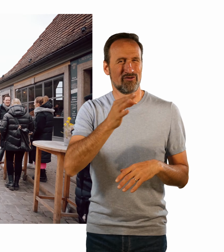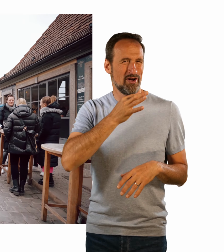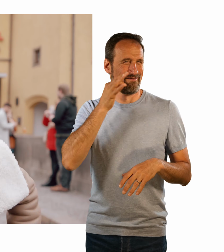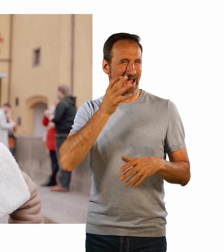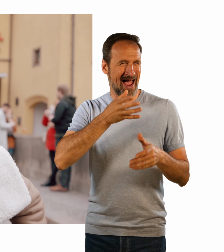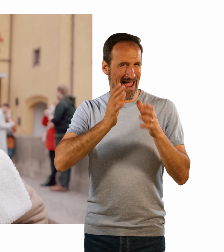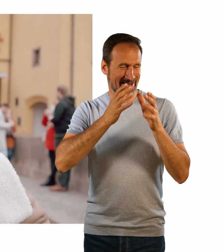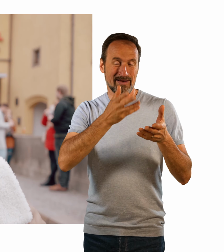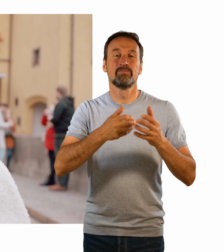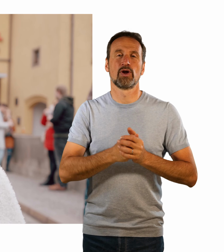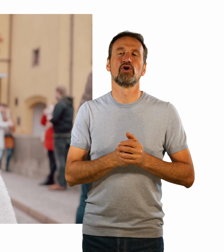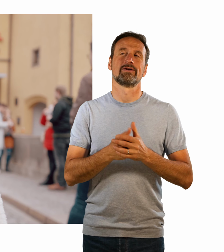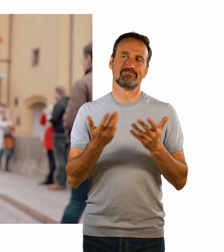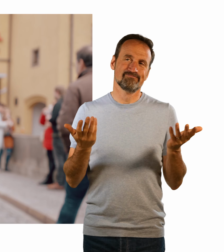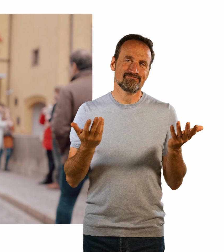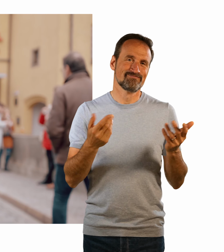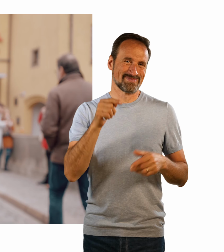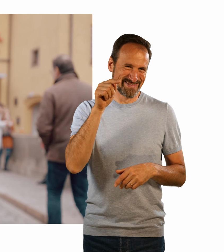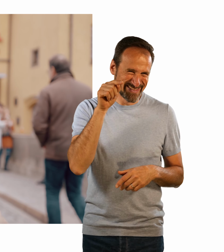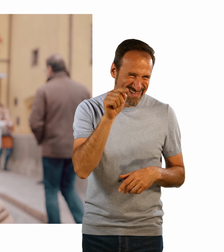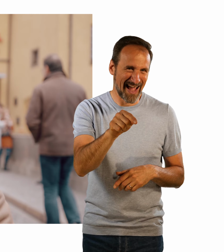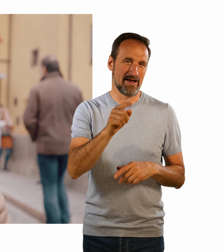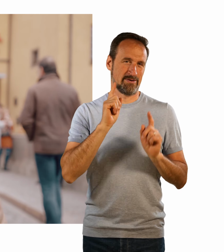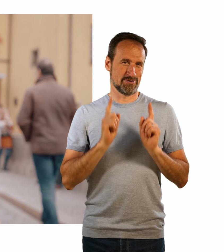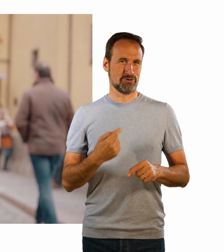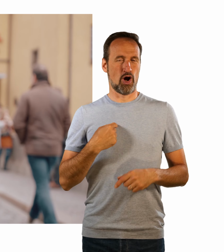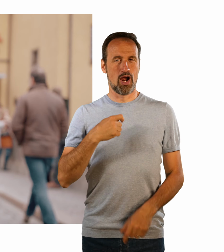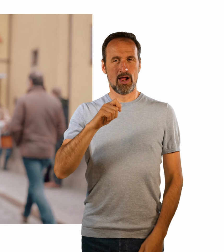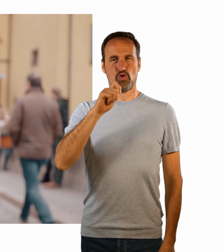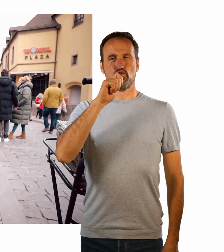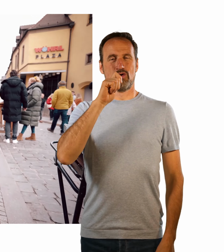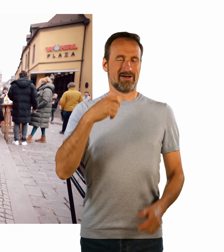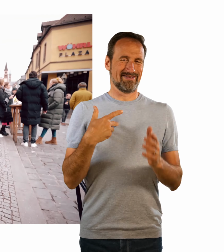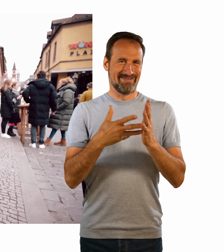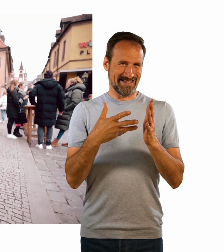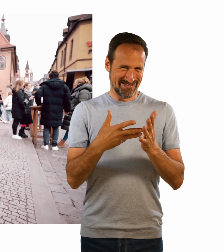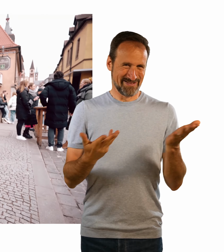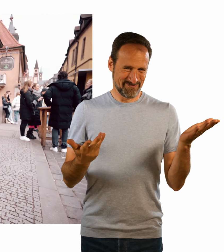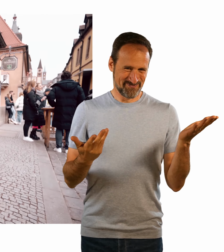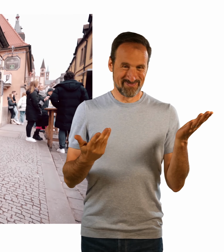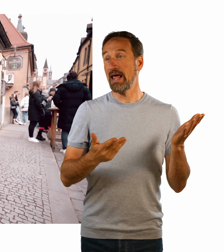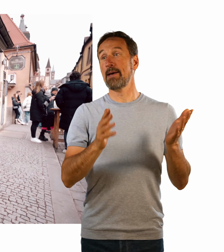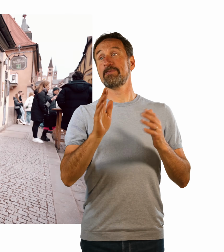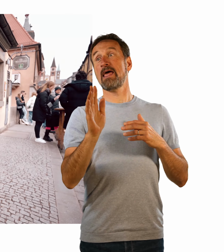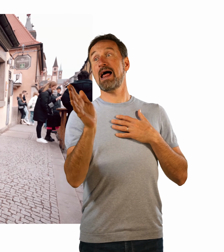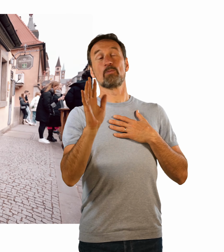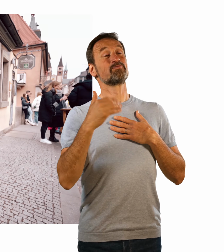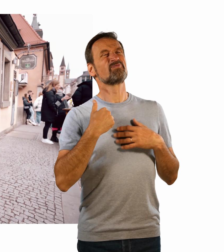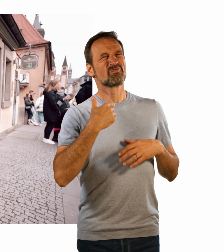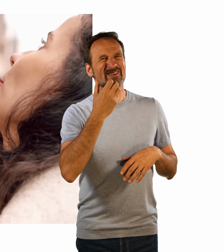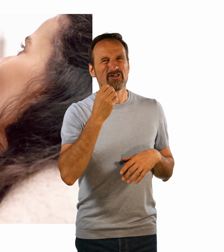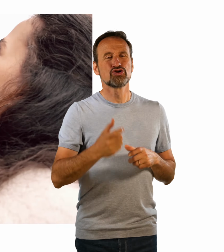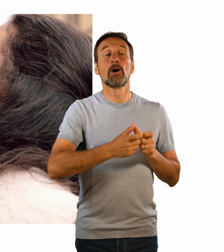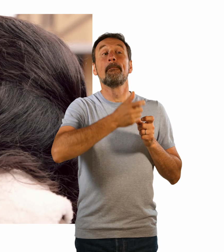um Wein zu tränken. Und genau das sollte natürlich auch die Location sein, um zu testen. Hallo, darf ich einmal